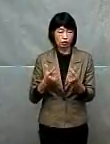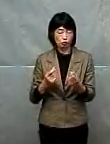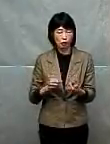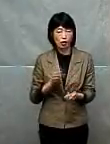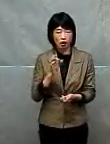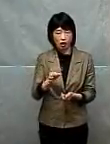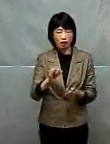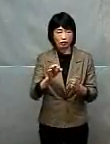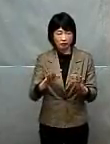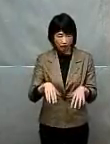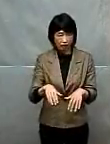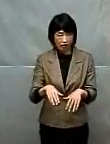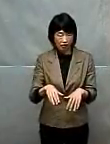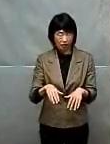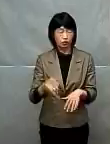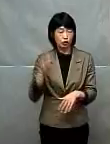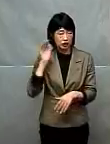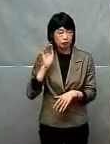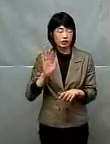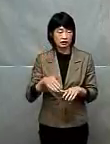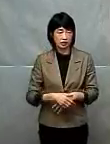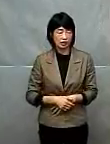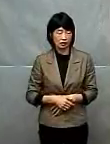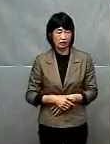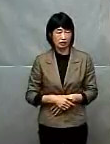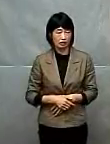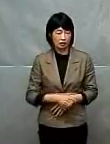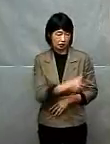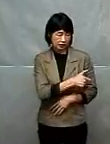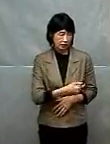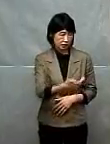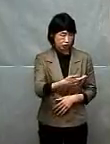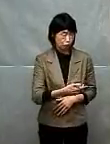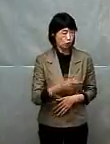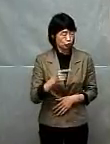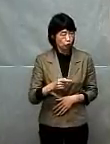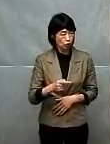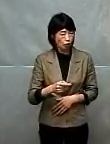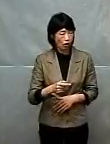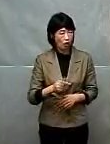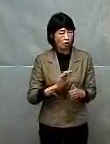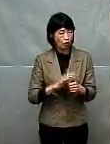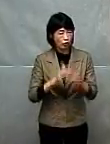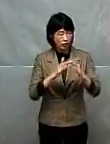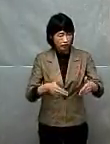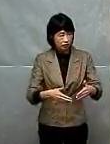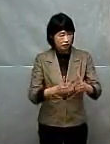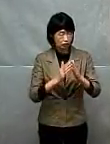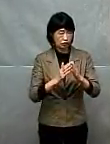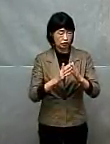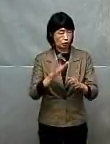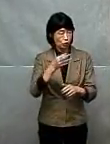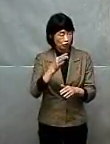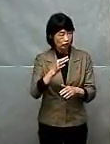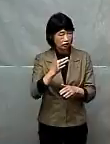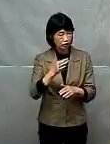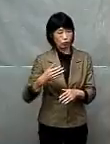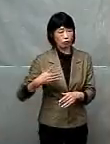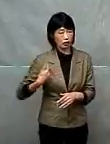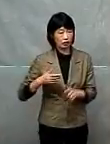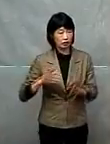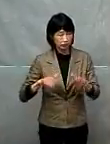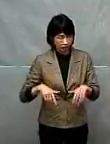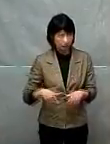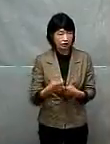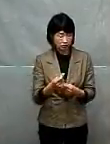。 あとそれがまあ後援会設立のものとは分からなかったというふうな。 そうですね、印刷物